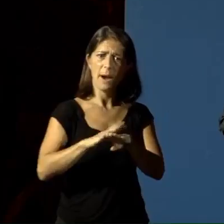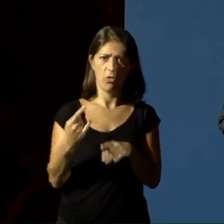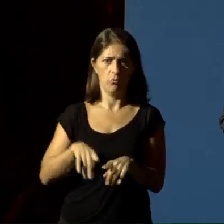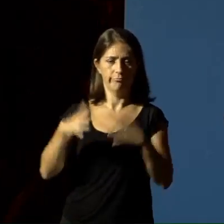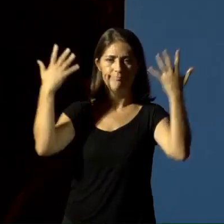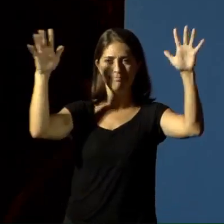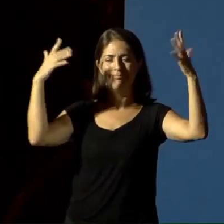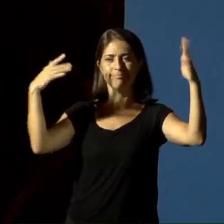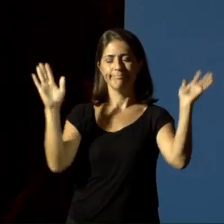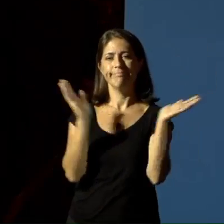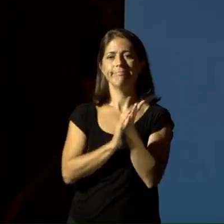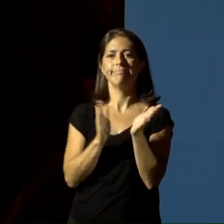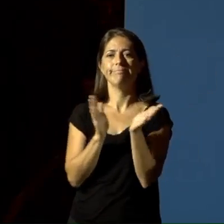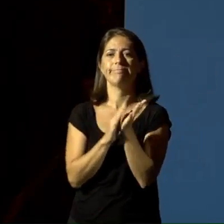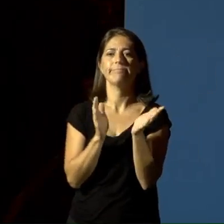laiarte,